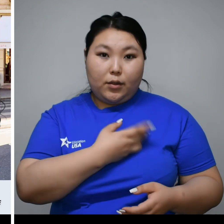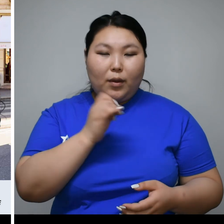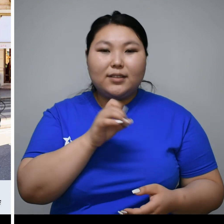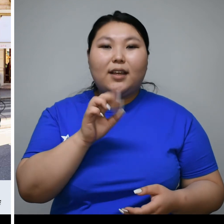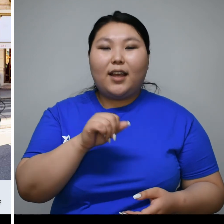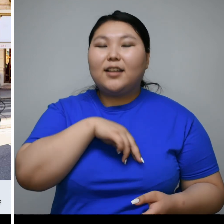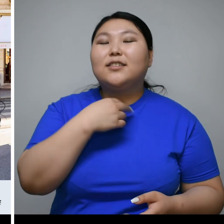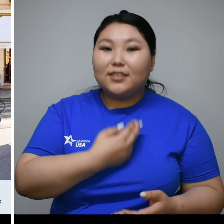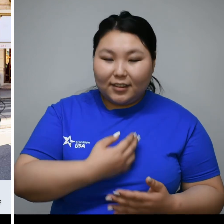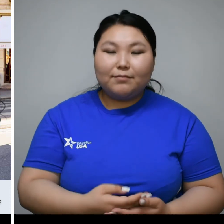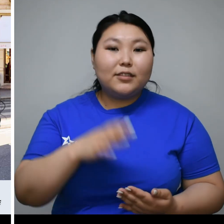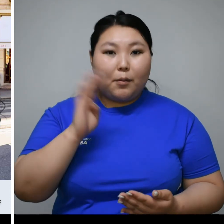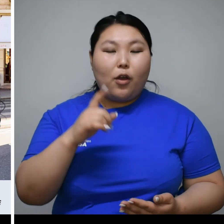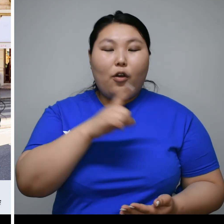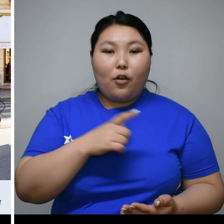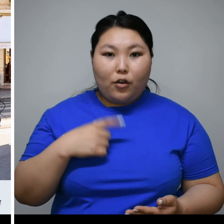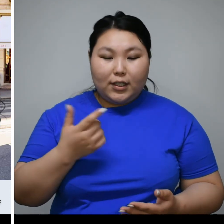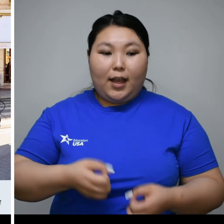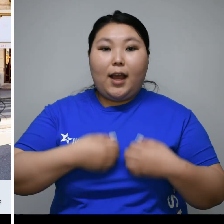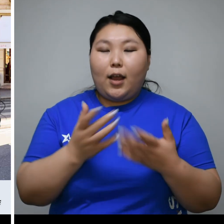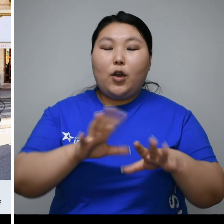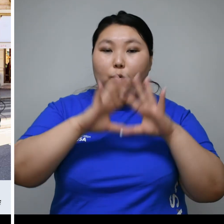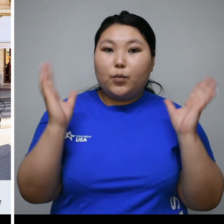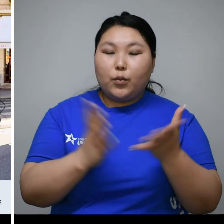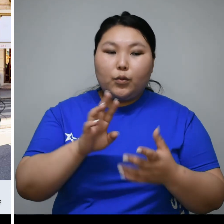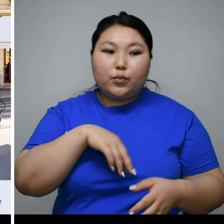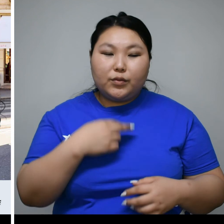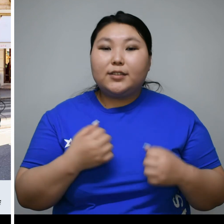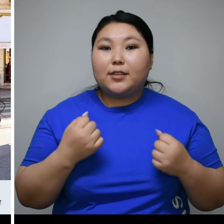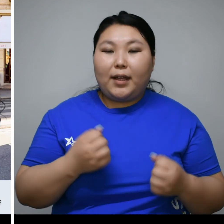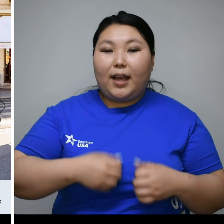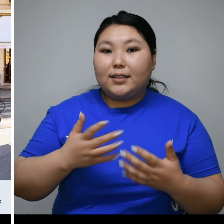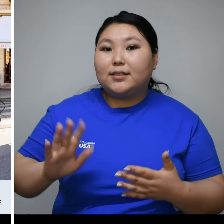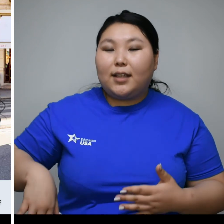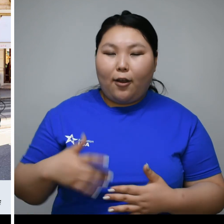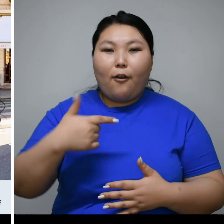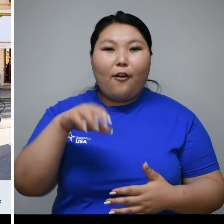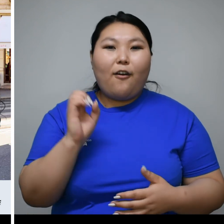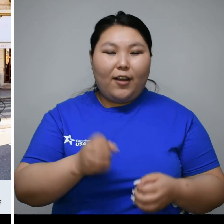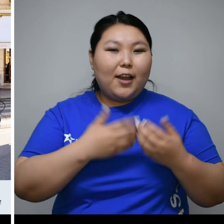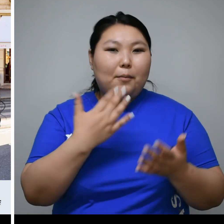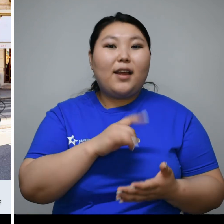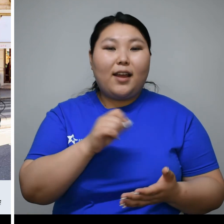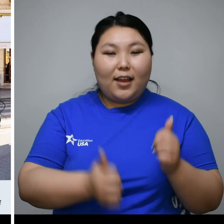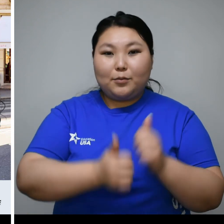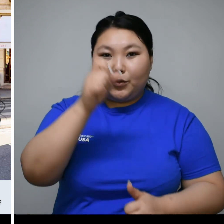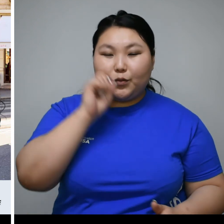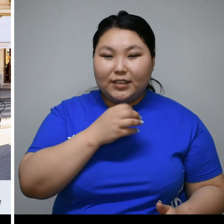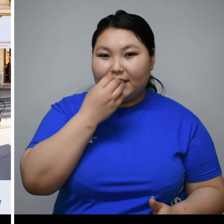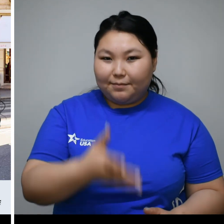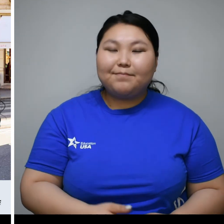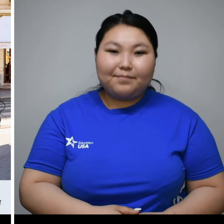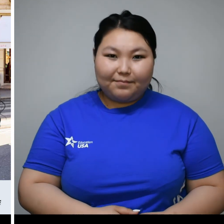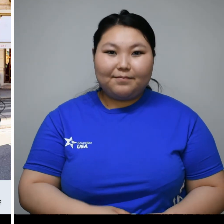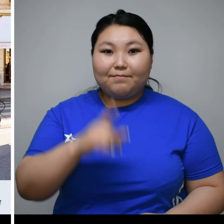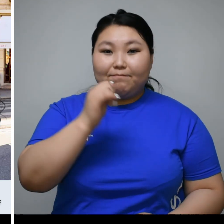заяа хичээн гэдэг. Тийм болохоор яг өөрөөс гаргах бүх хүчин чармаалтаа гаргасны дараа гой зүйл тохиолдох баха, амжилт хүсье